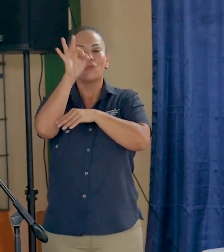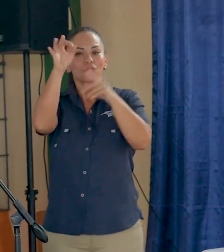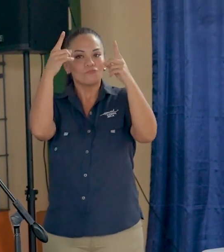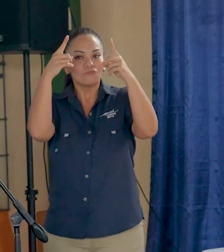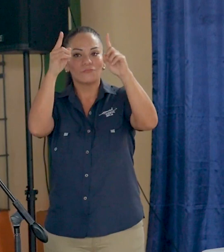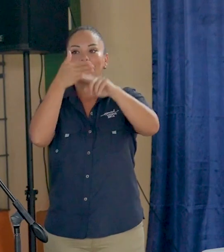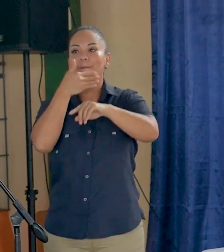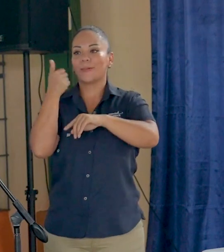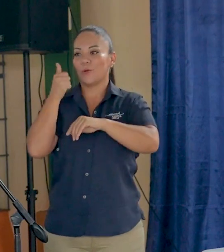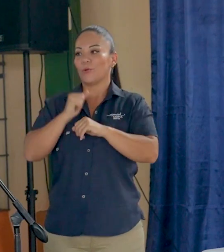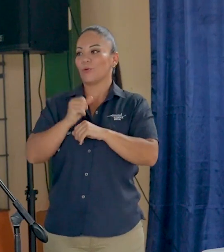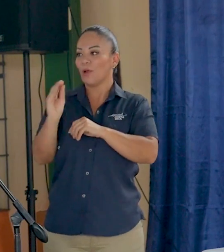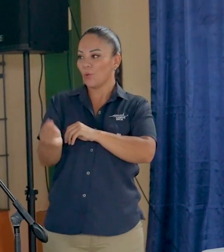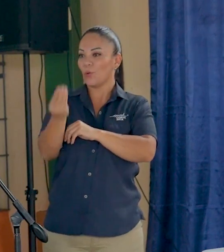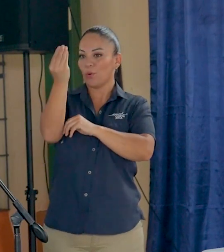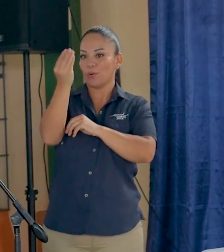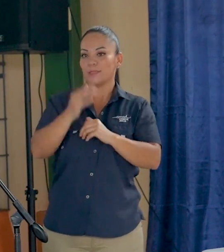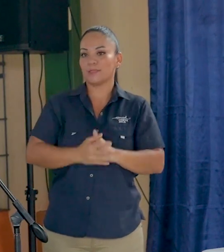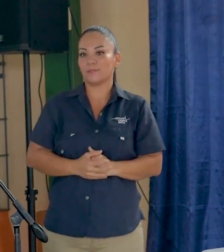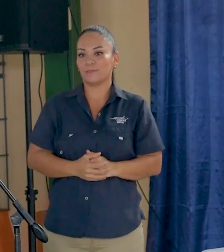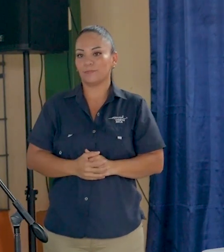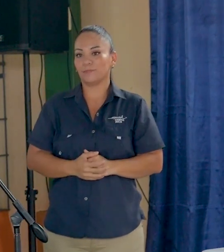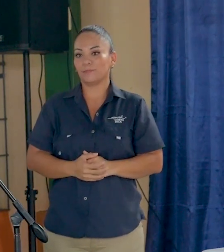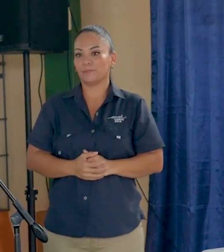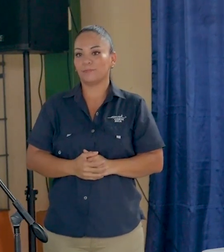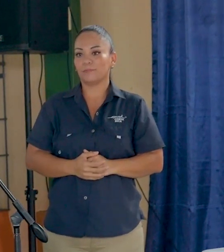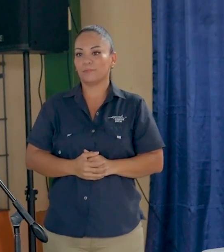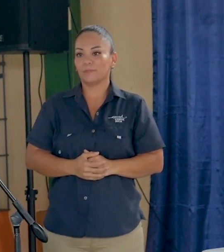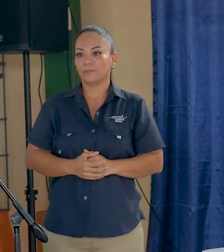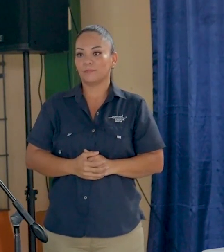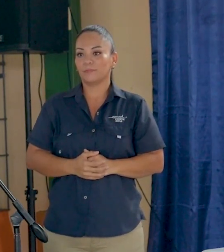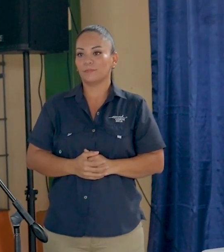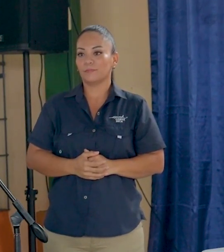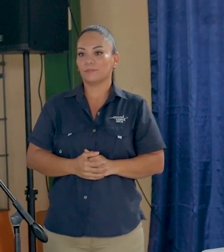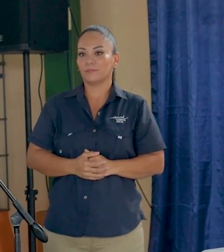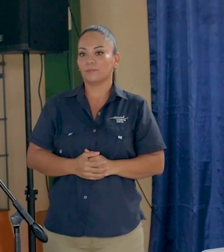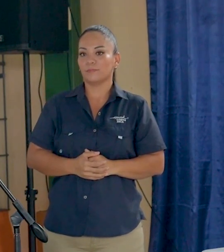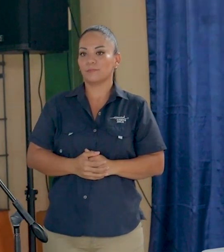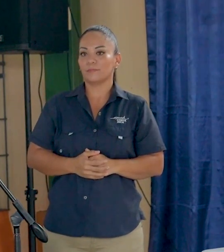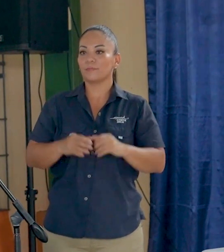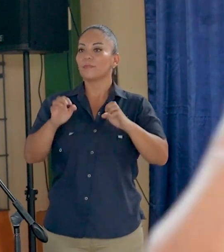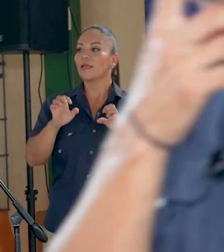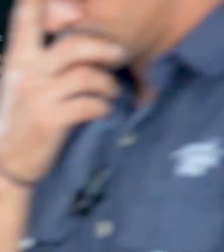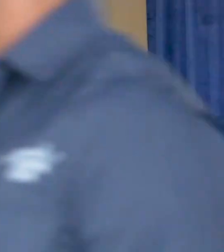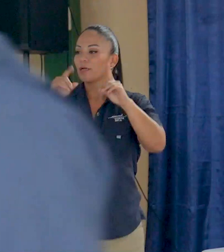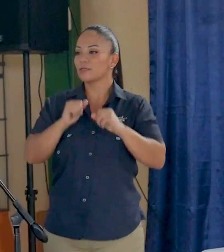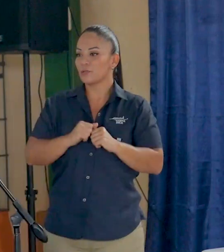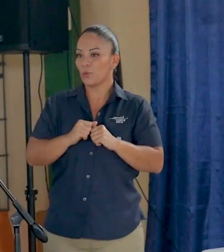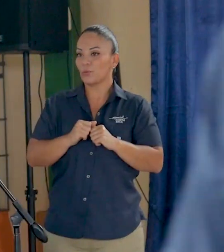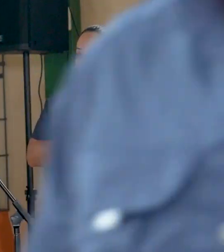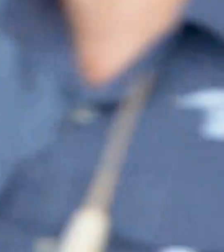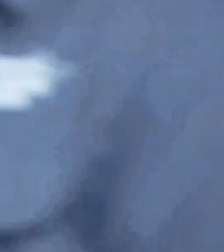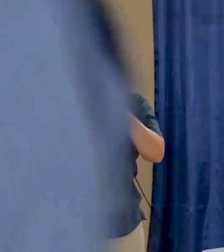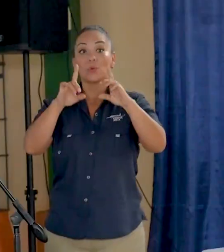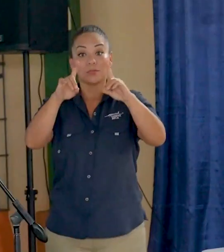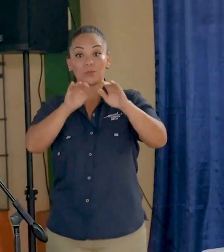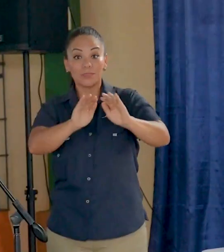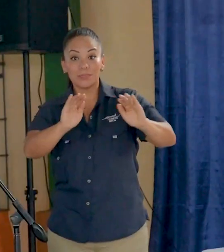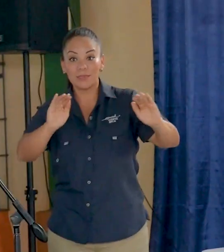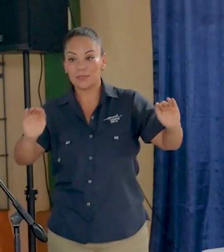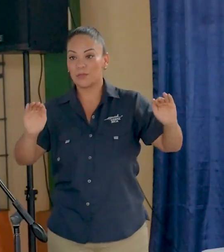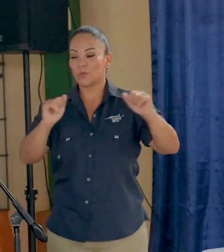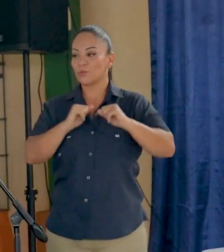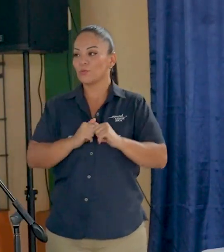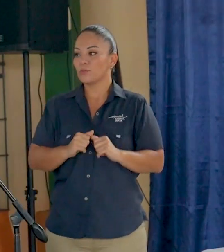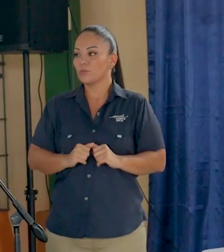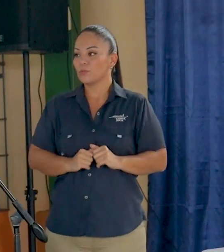mejor a los jóvenes. Que la educación, y en este caso, la educación de estos niños, es